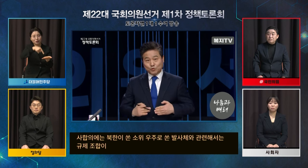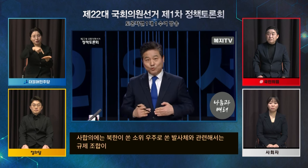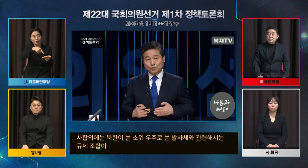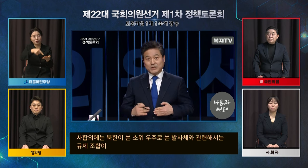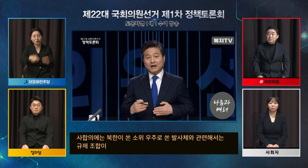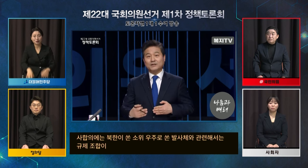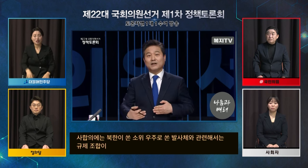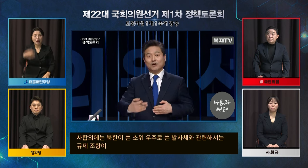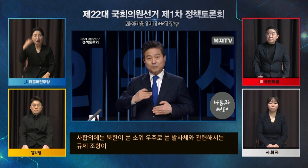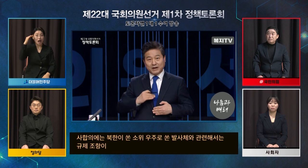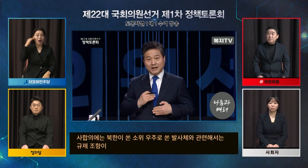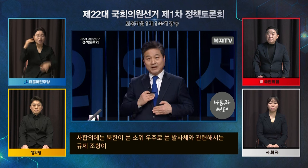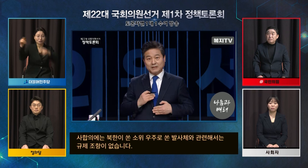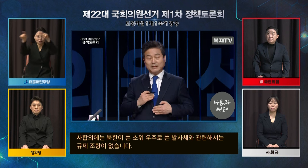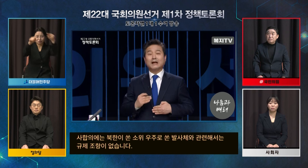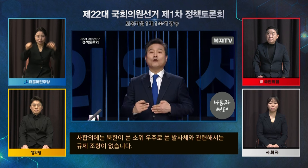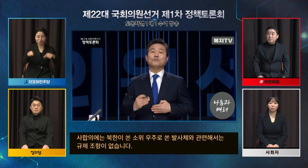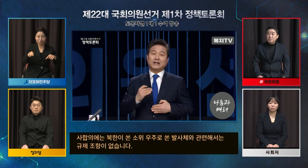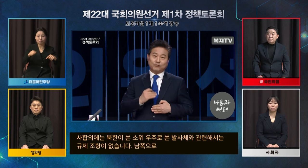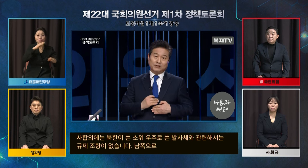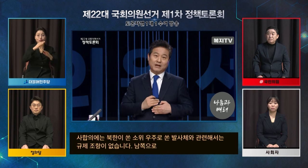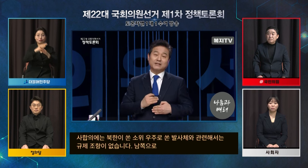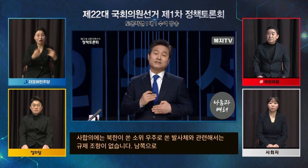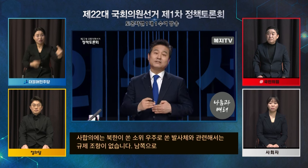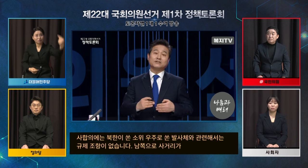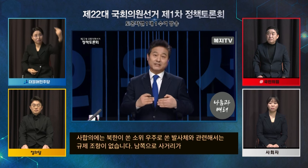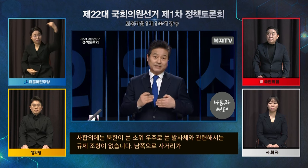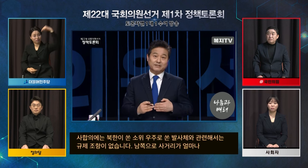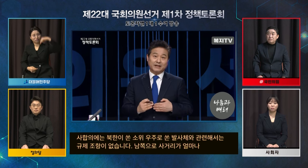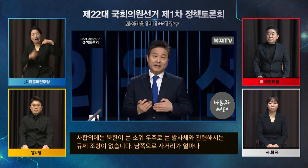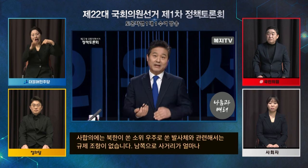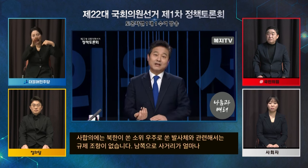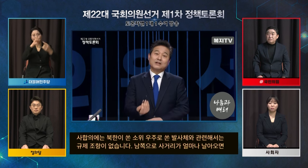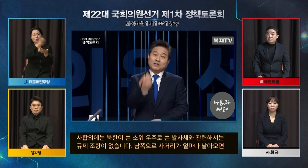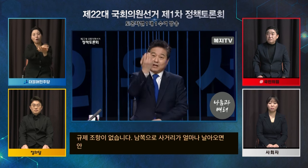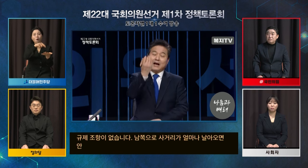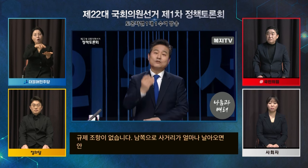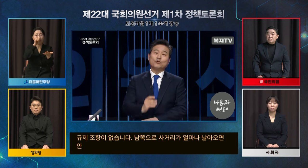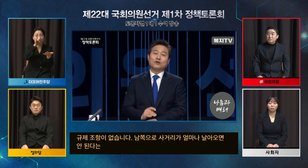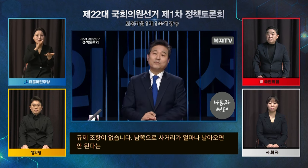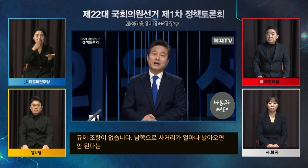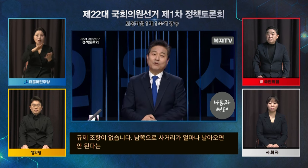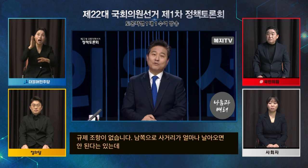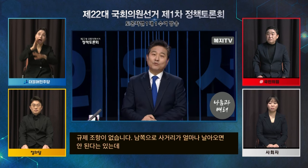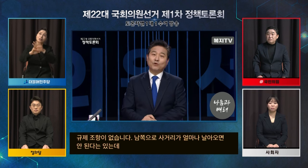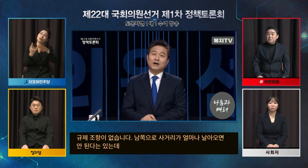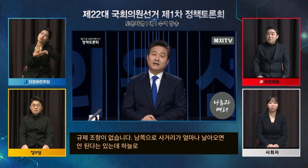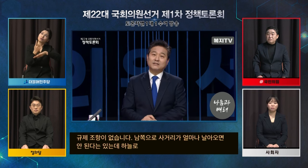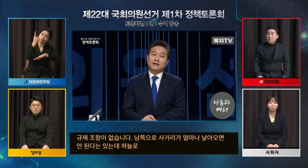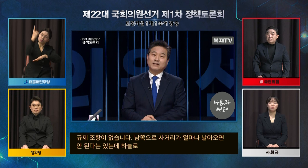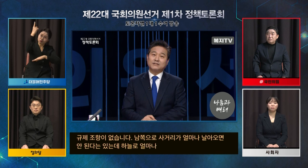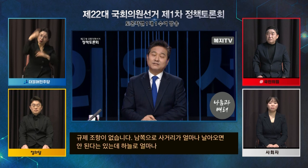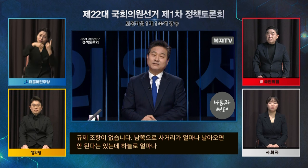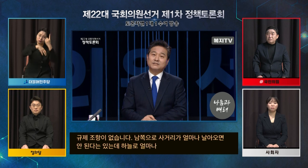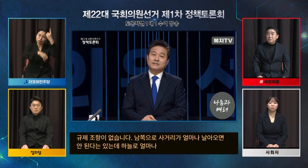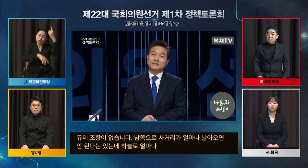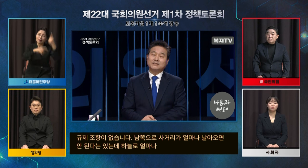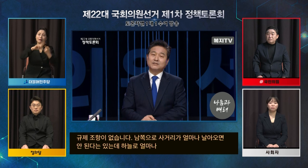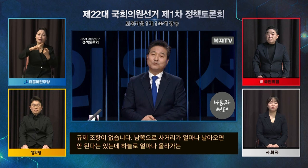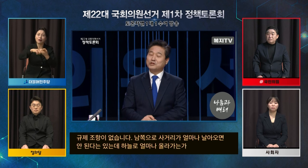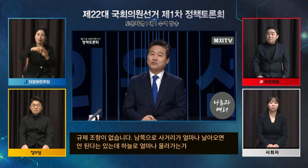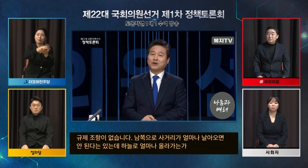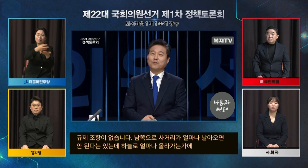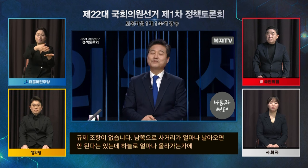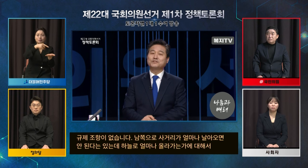남쪽으로 사거리가 얼마나 날아오면 안 된다. 이런 건 있는데 하늘로 얼마나 올라가는가에 대해서는